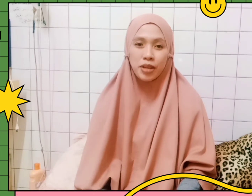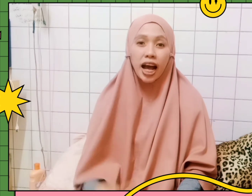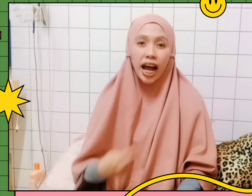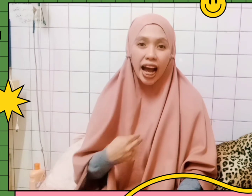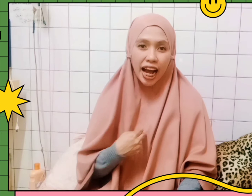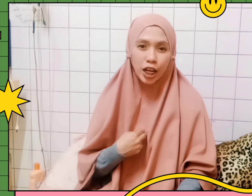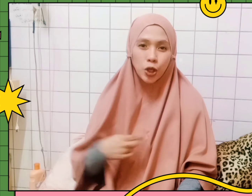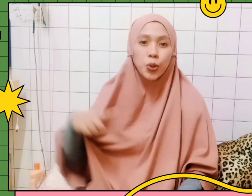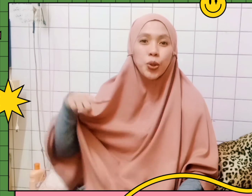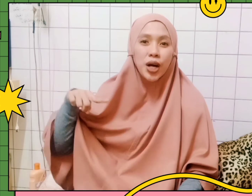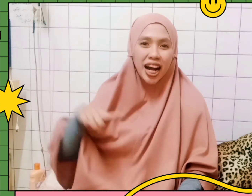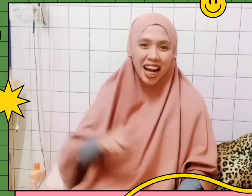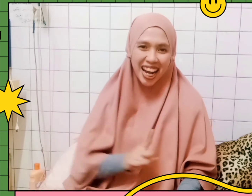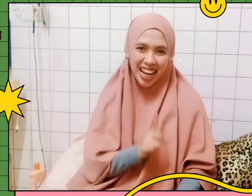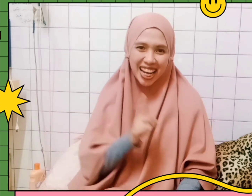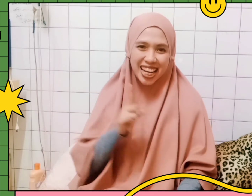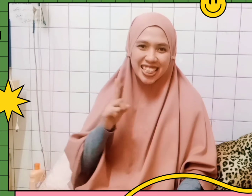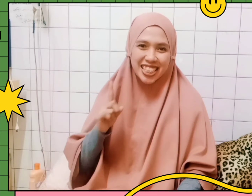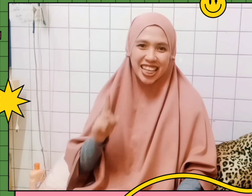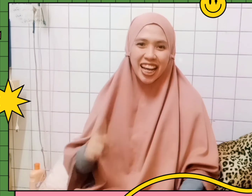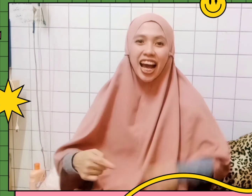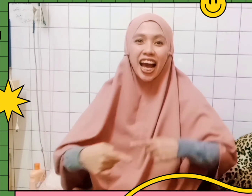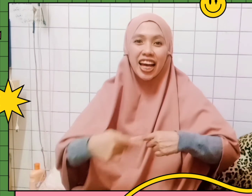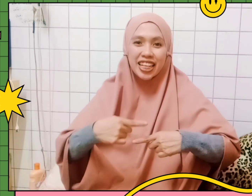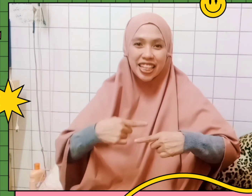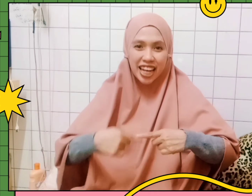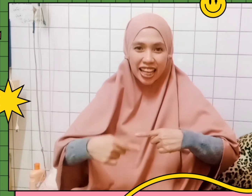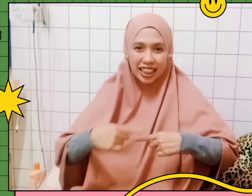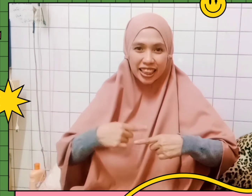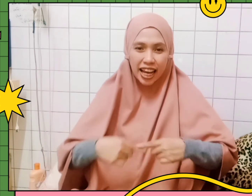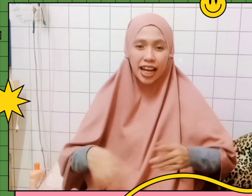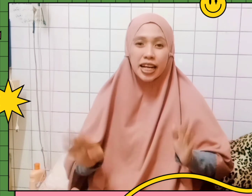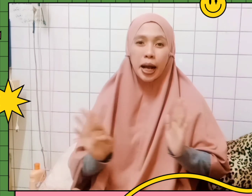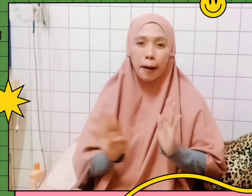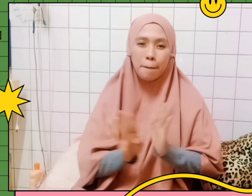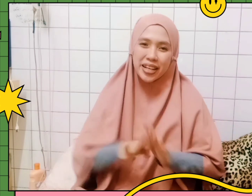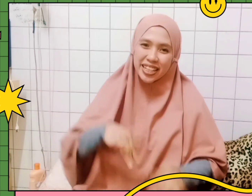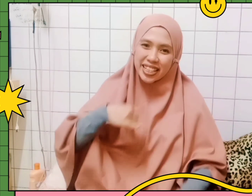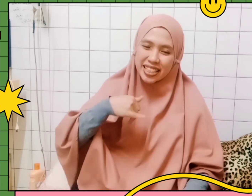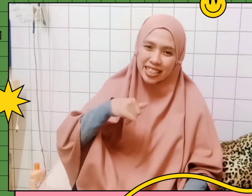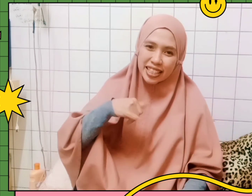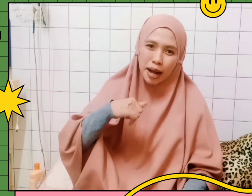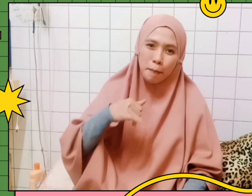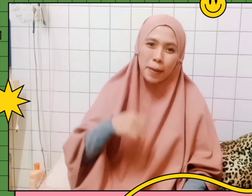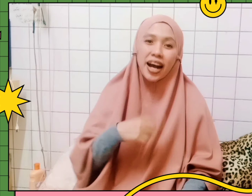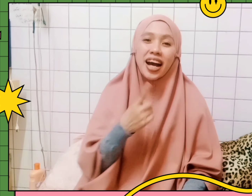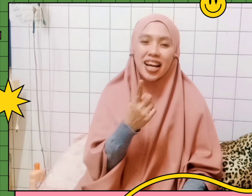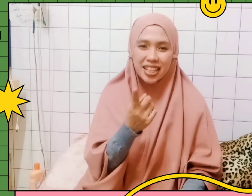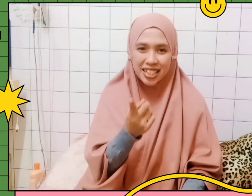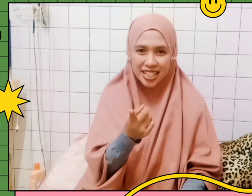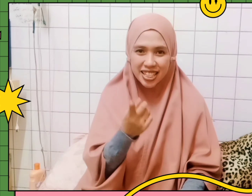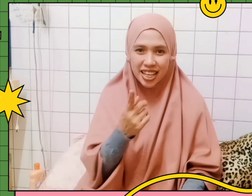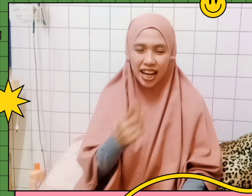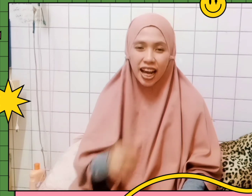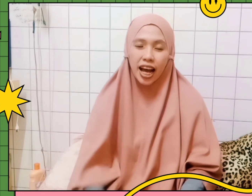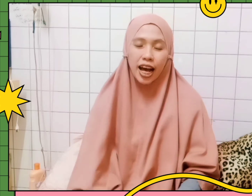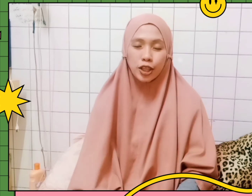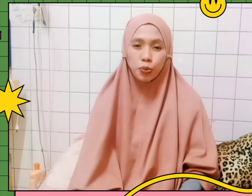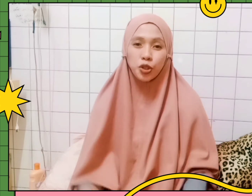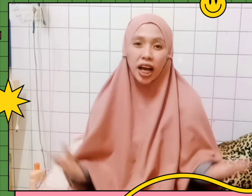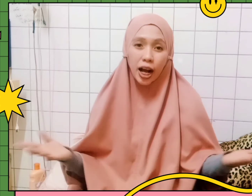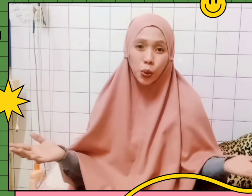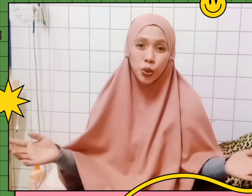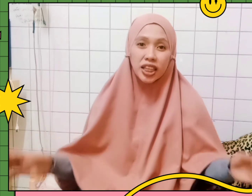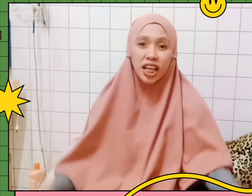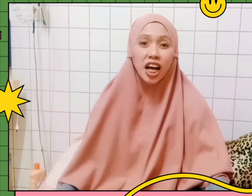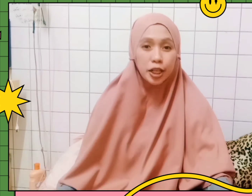ya. Aku hanya datang bersama dia,